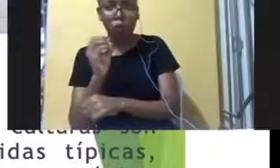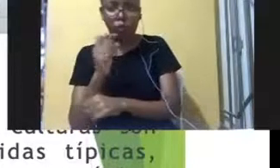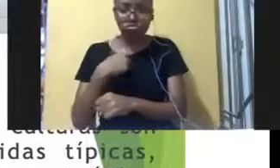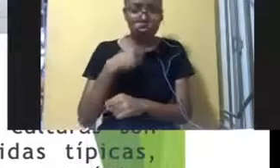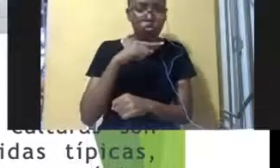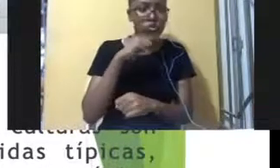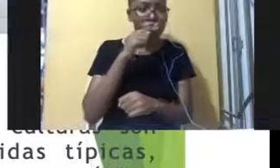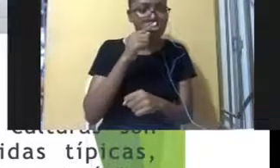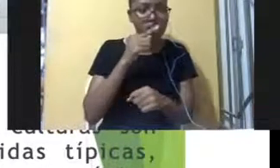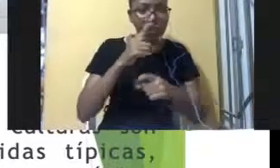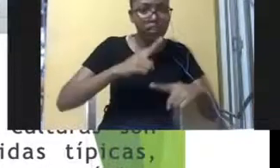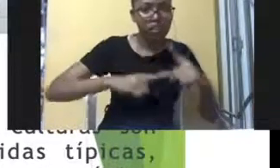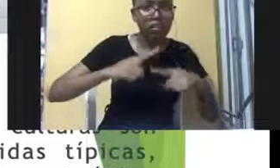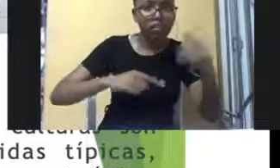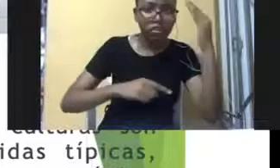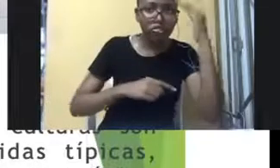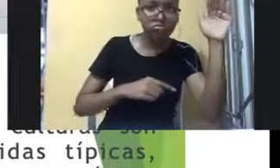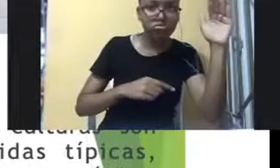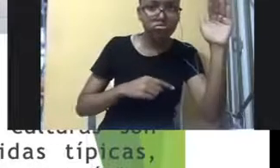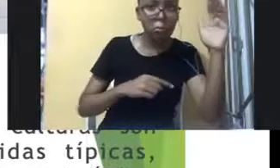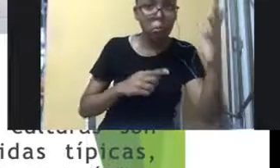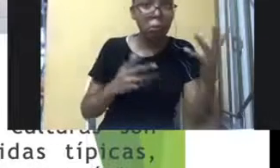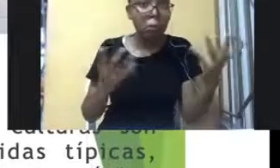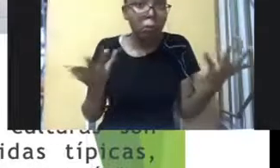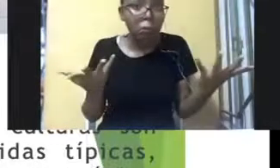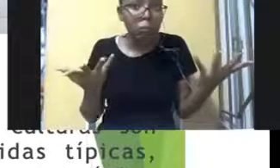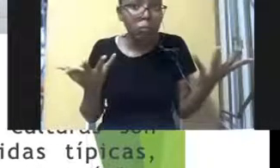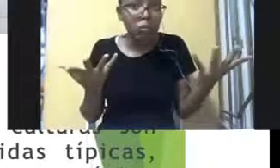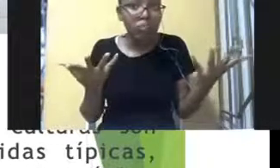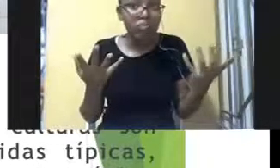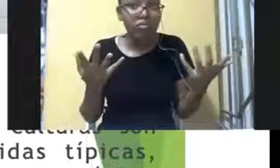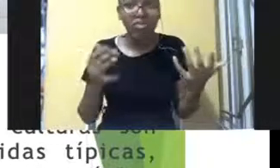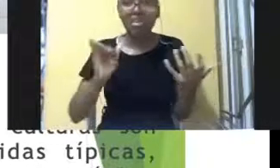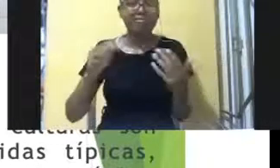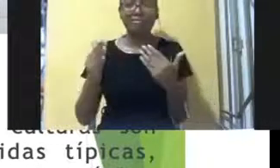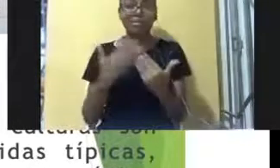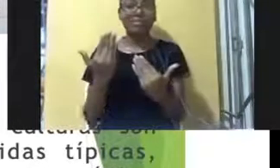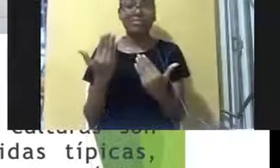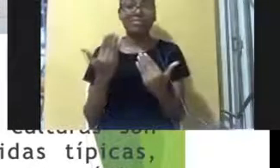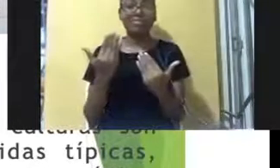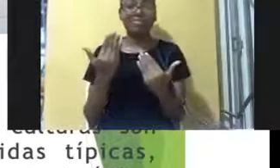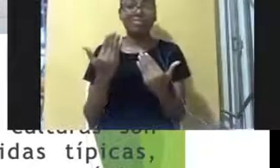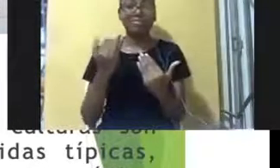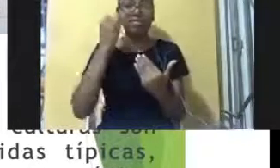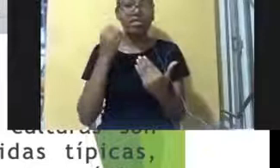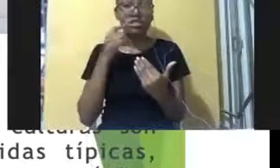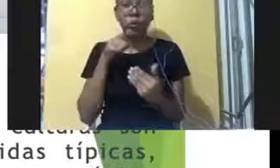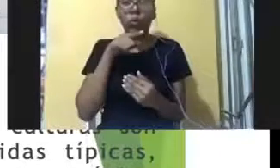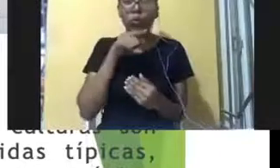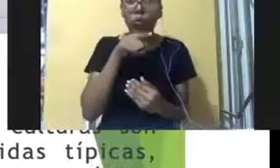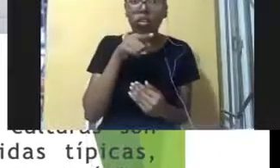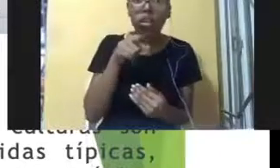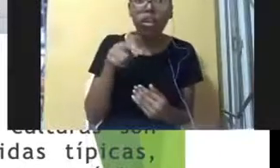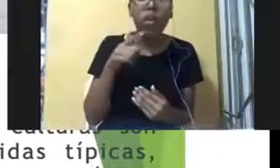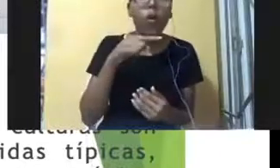Entonces, eso es fácil. Cuando usted decida aprender lengua de señas, ya no hay ningún problema, ya no hay